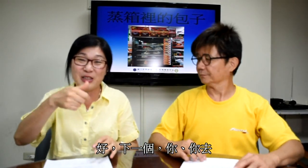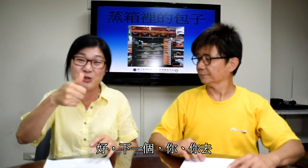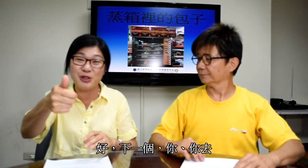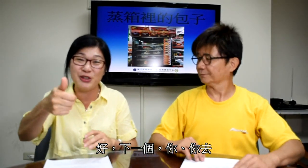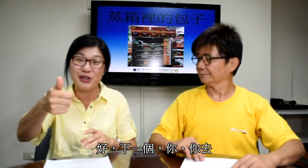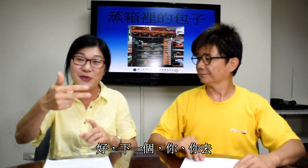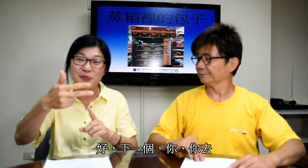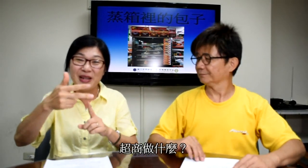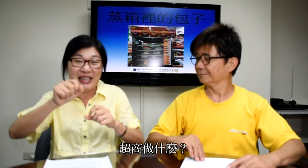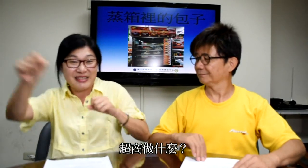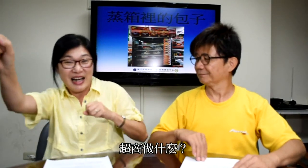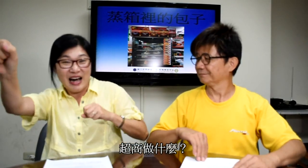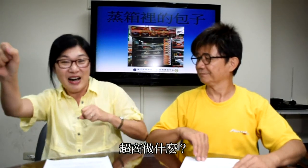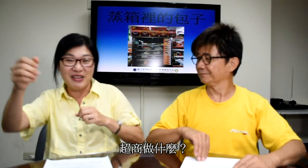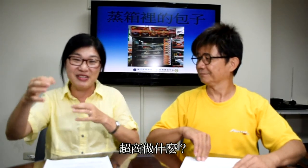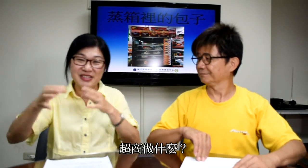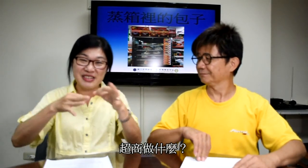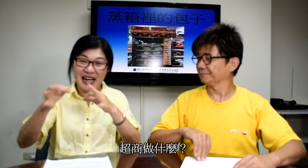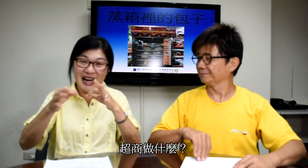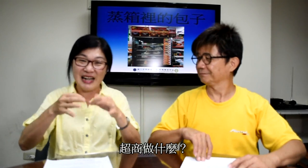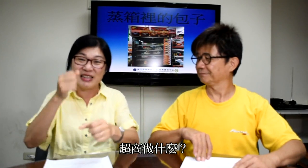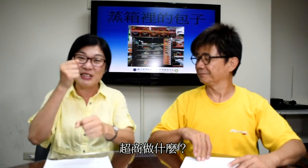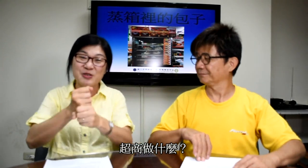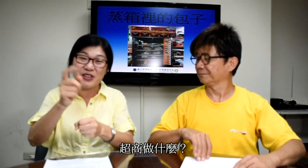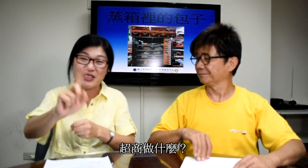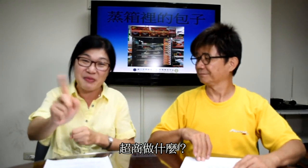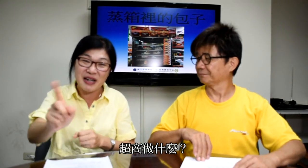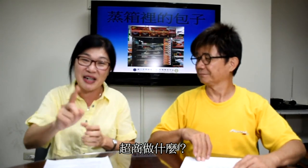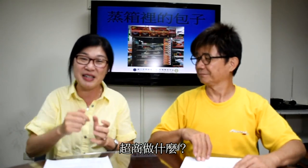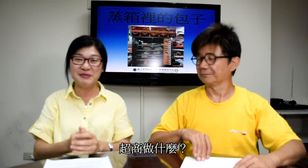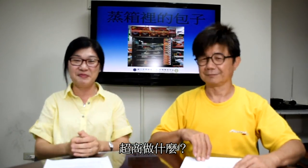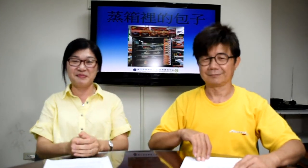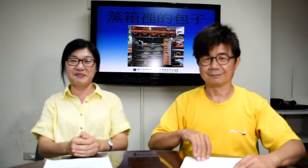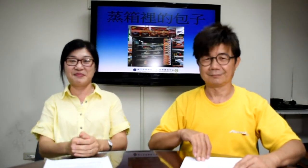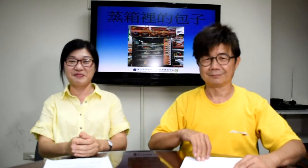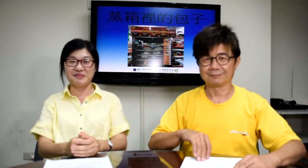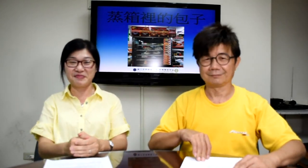去超商做什么？